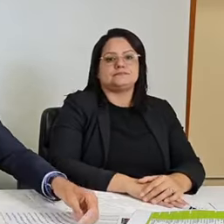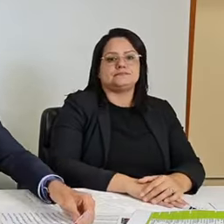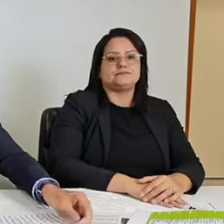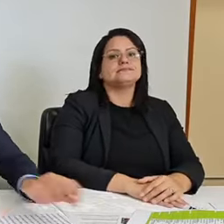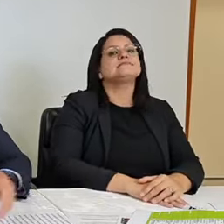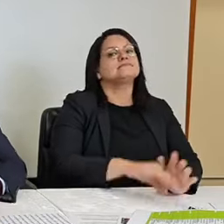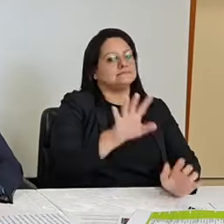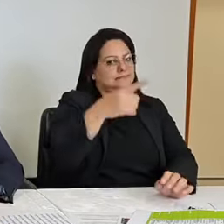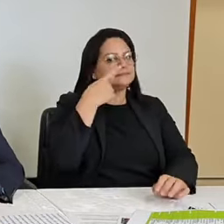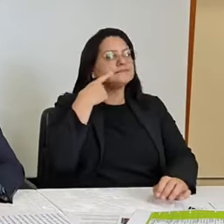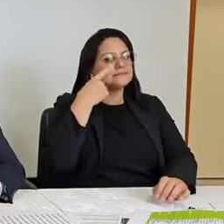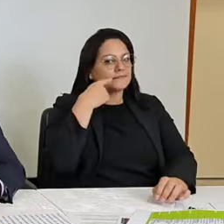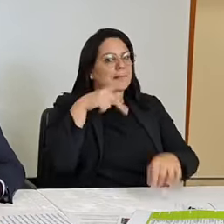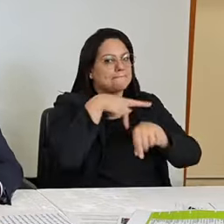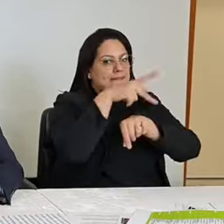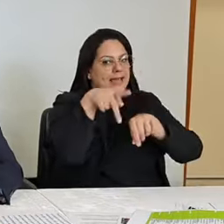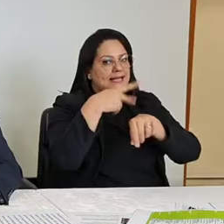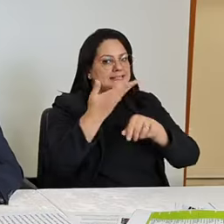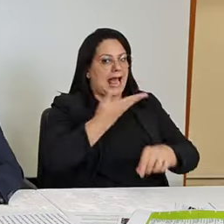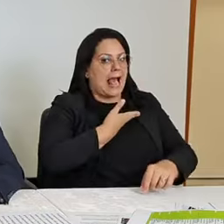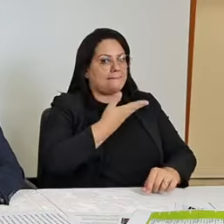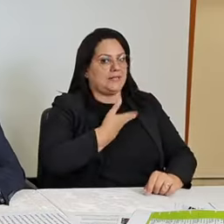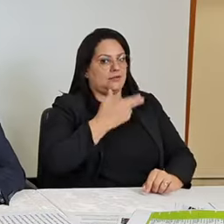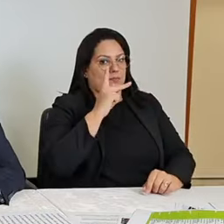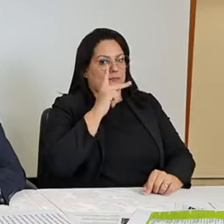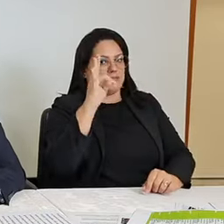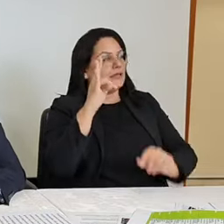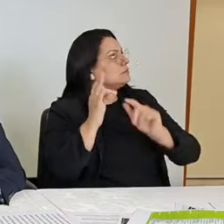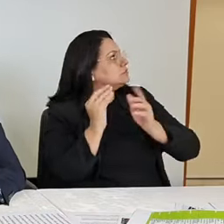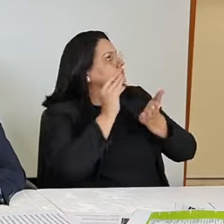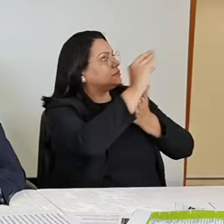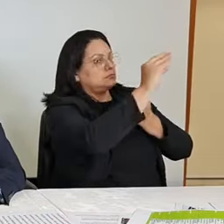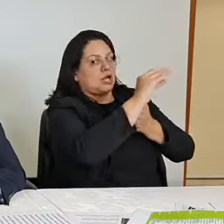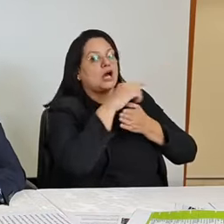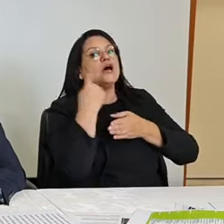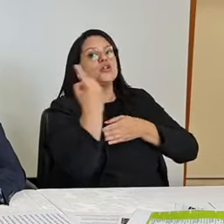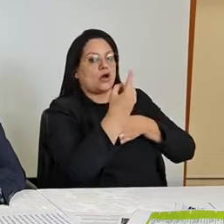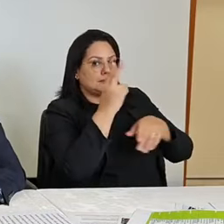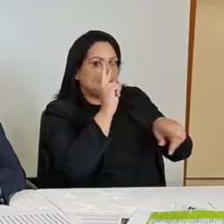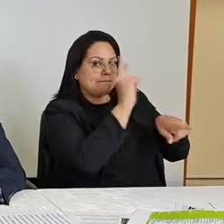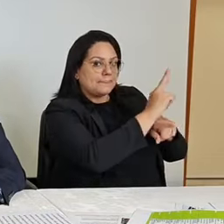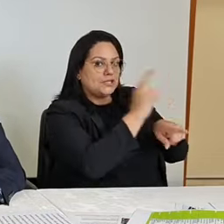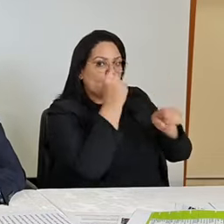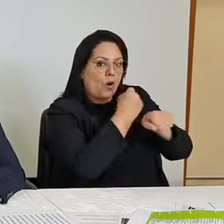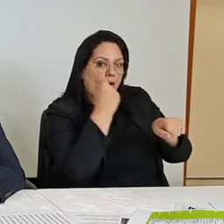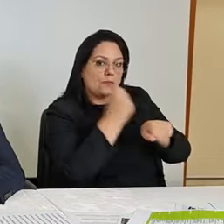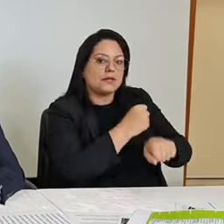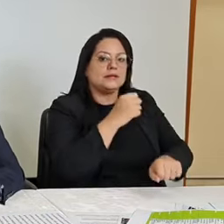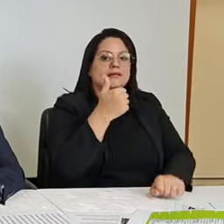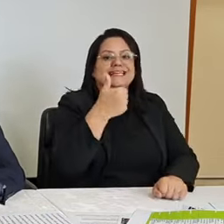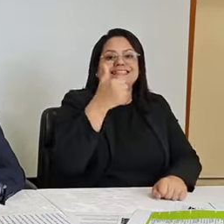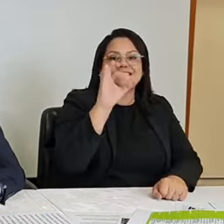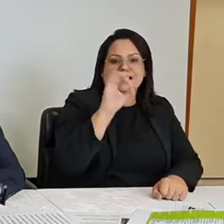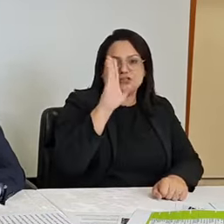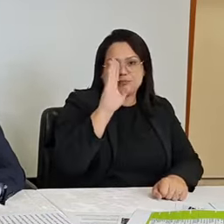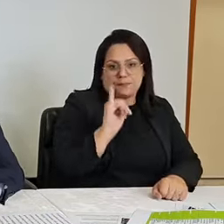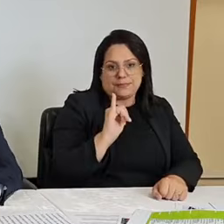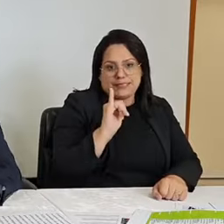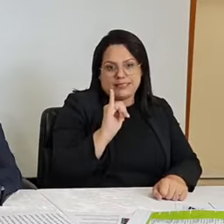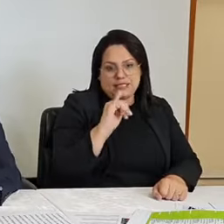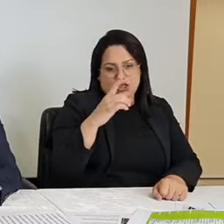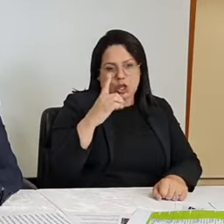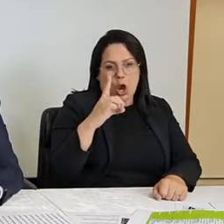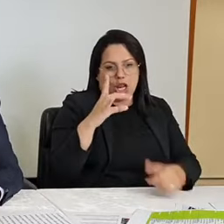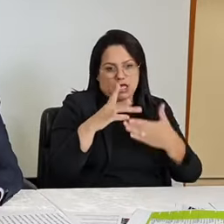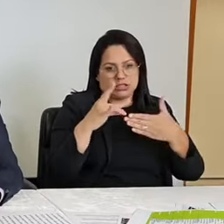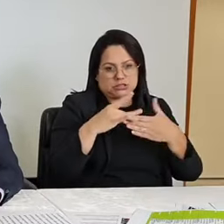numéricos das exportações para países amigos é que a gente emprestou em obras, para obras desses países cerca de 10 bilhões de dólares,